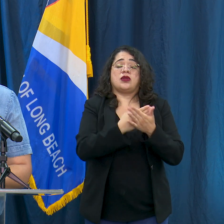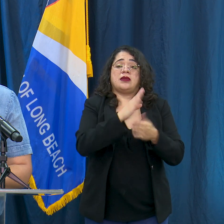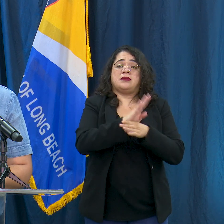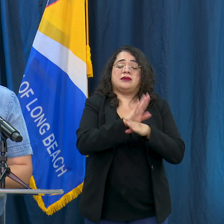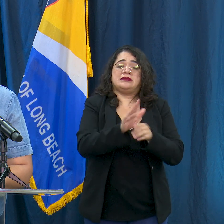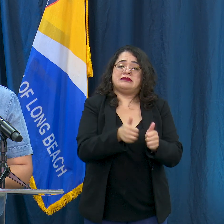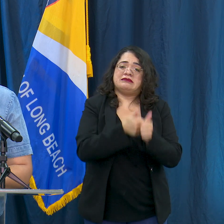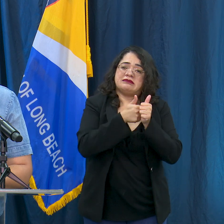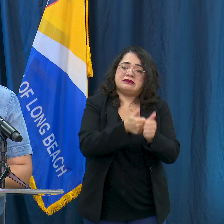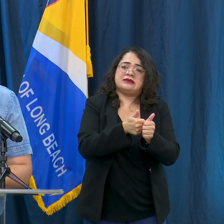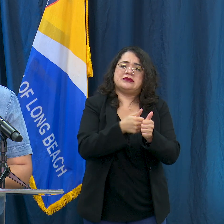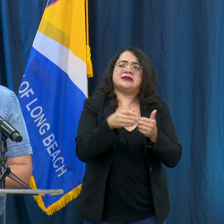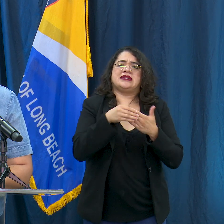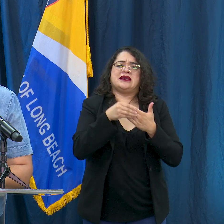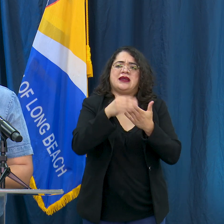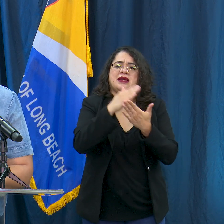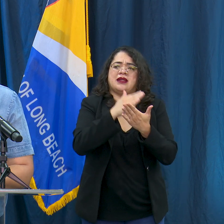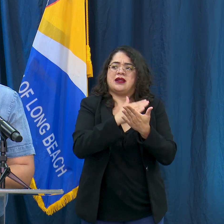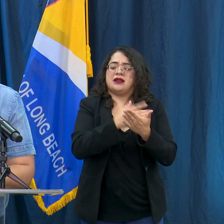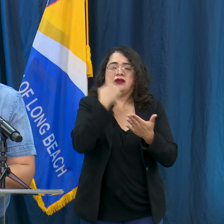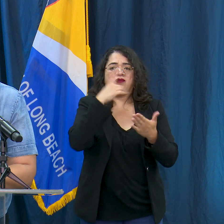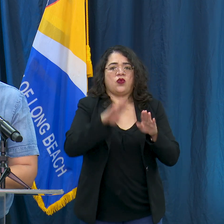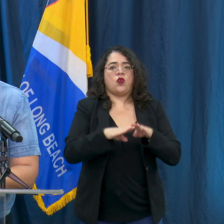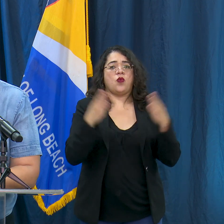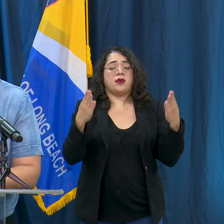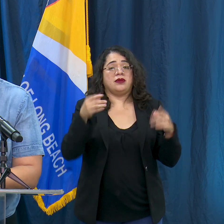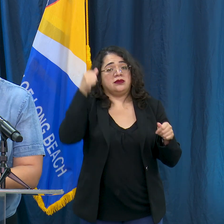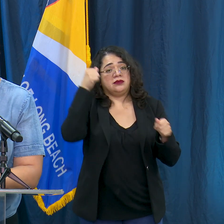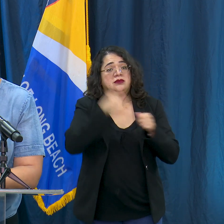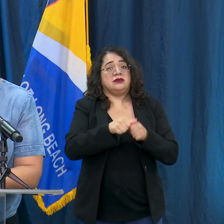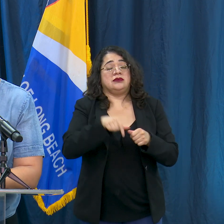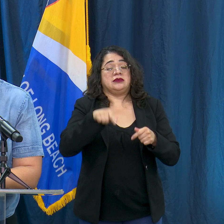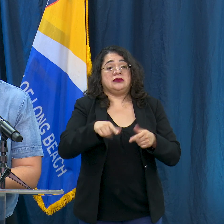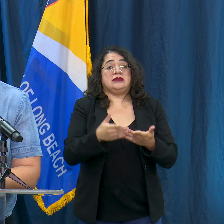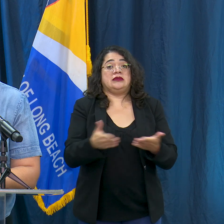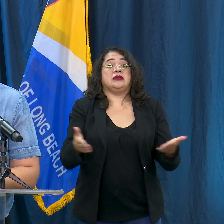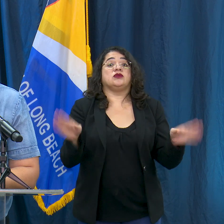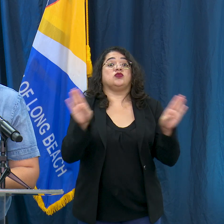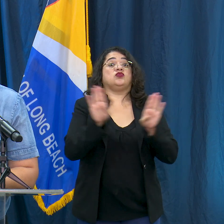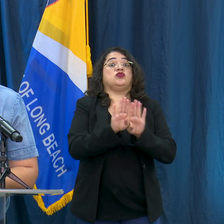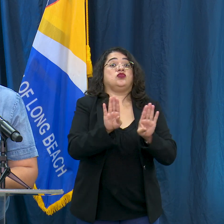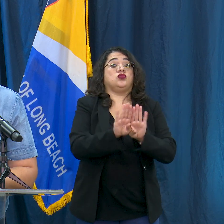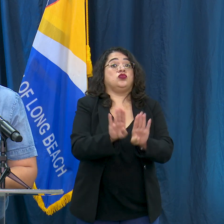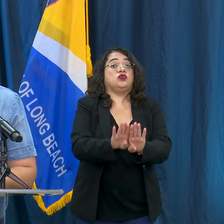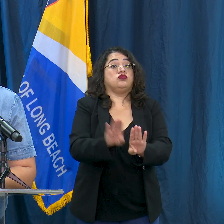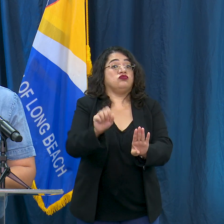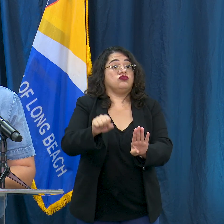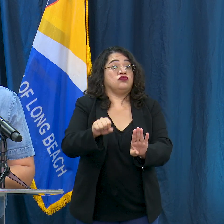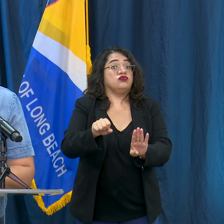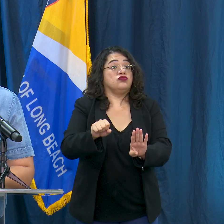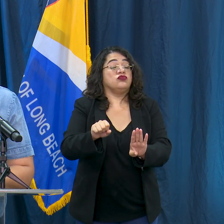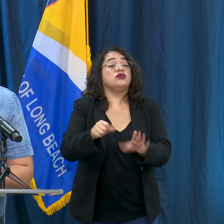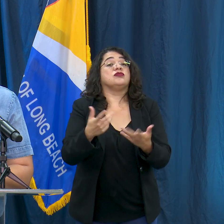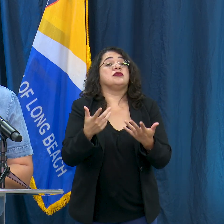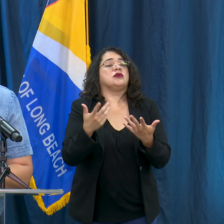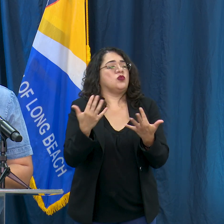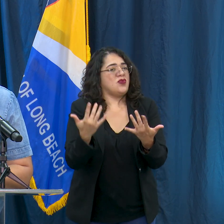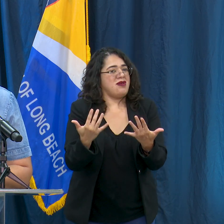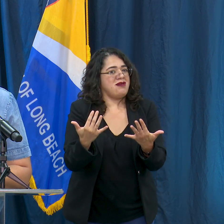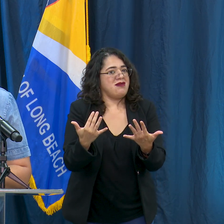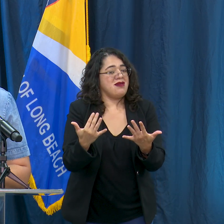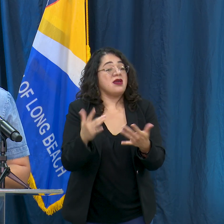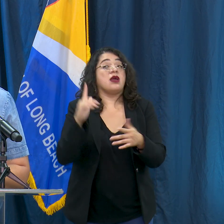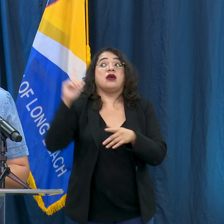estrictos protocolos y guías para la reapertura. Recuerden que estas cosas se han cerrado y la manera para reabrir es solamente cuando